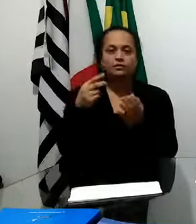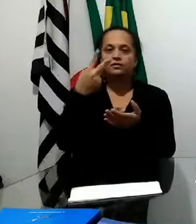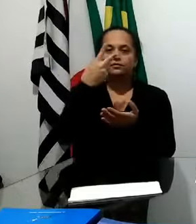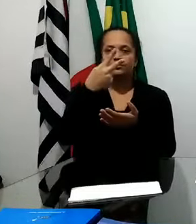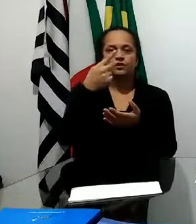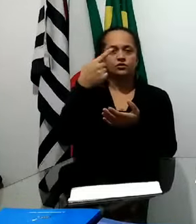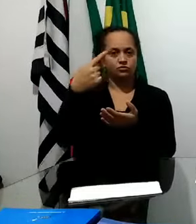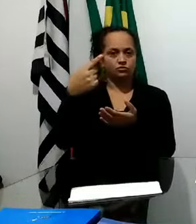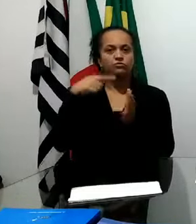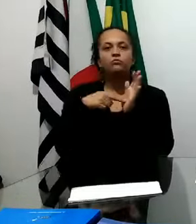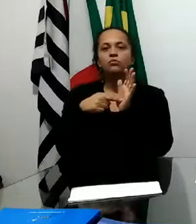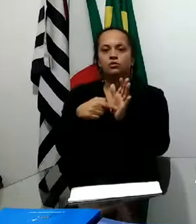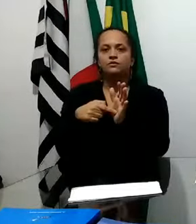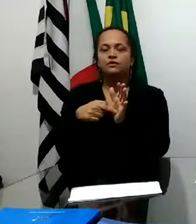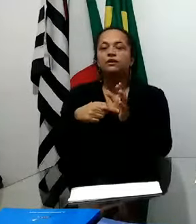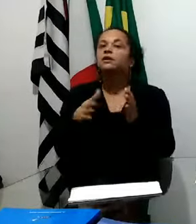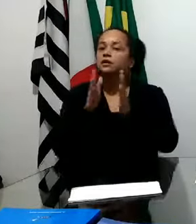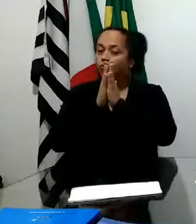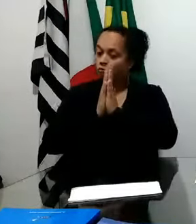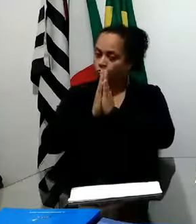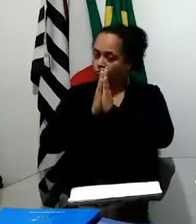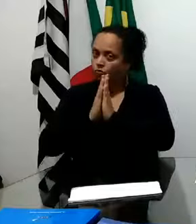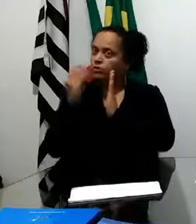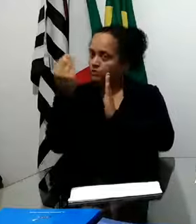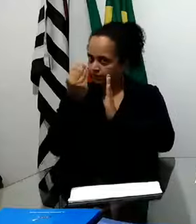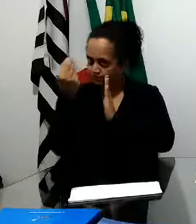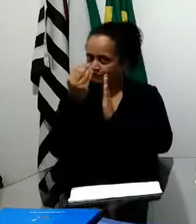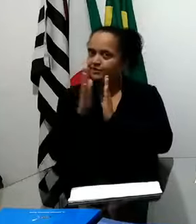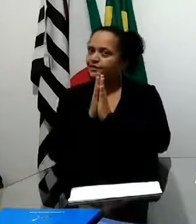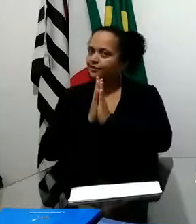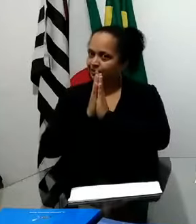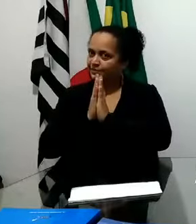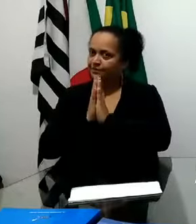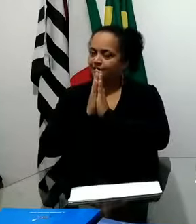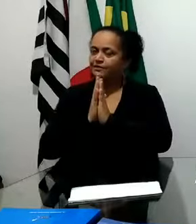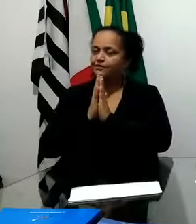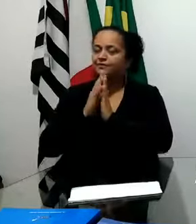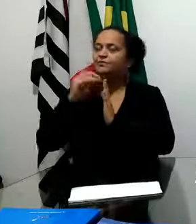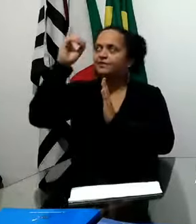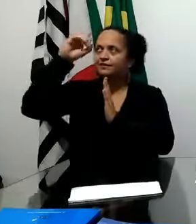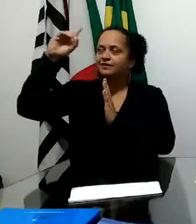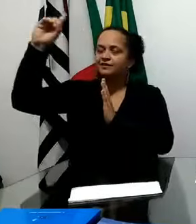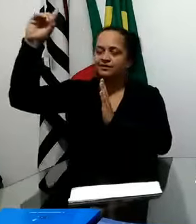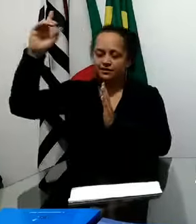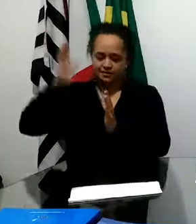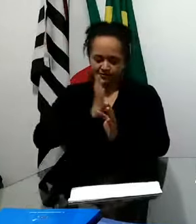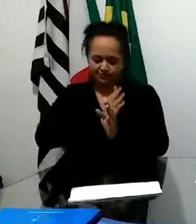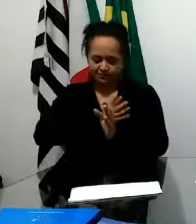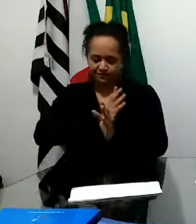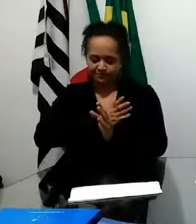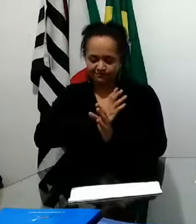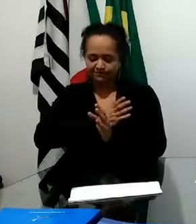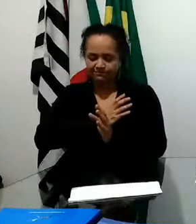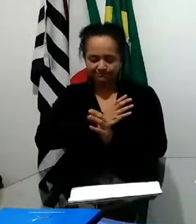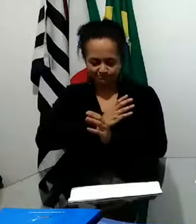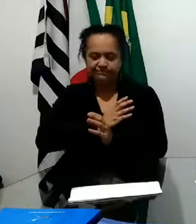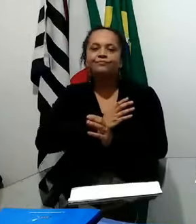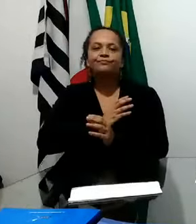é inclinado. Então, o coração do rei é como ribeiros de água, que o Senhor inclina como